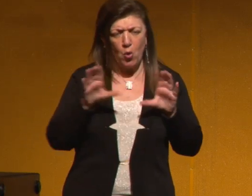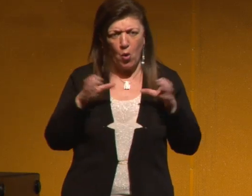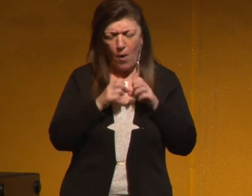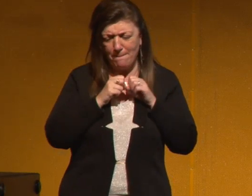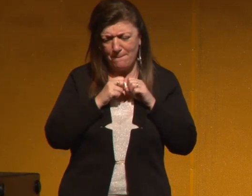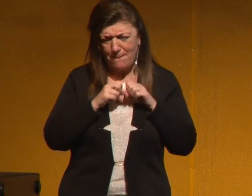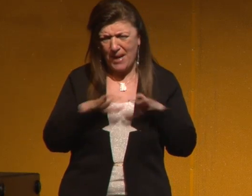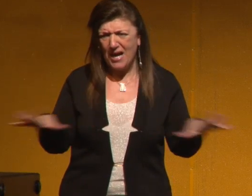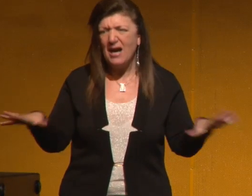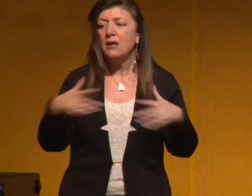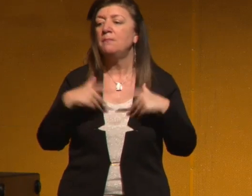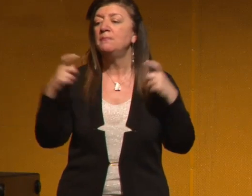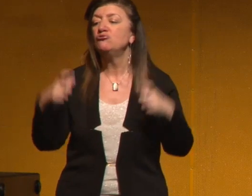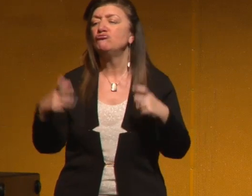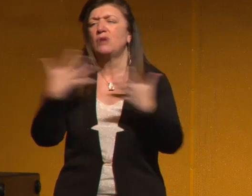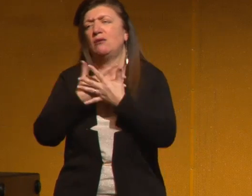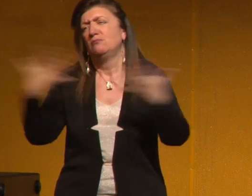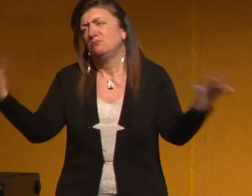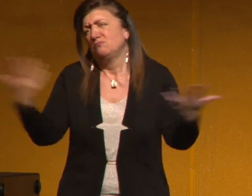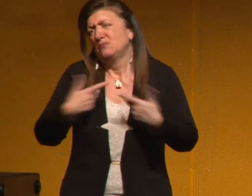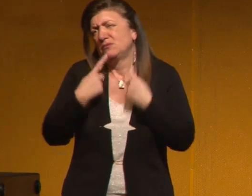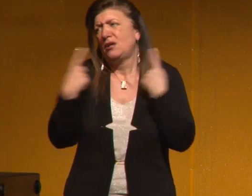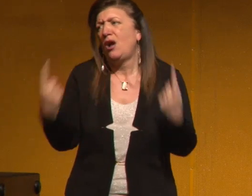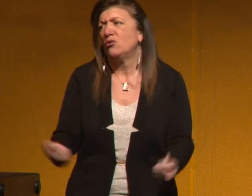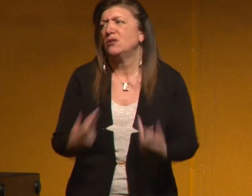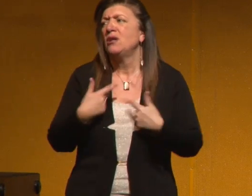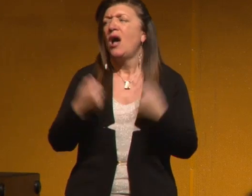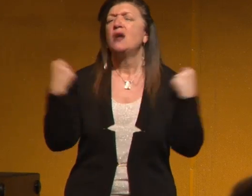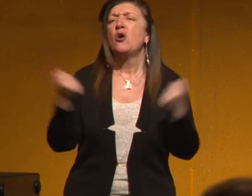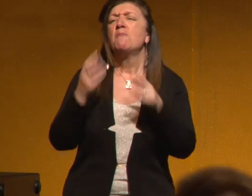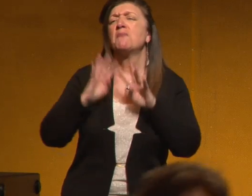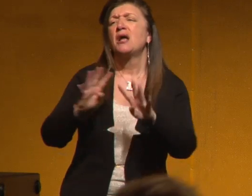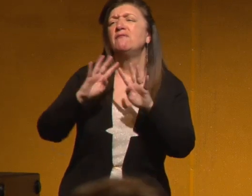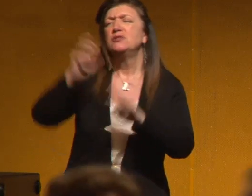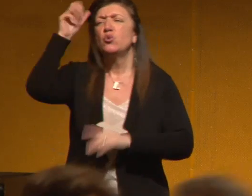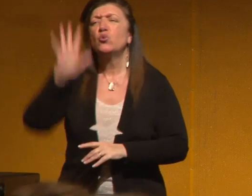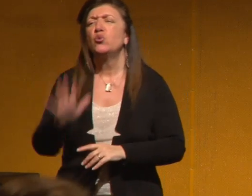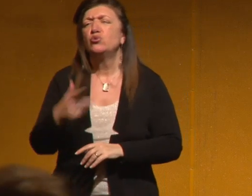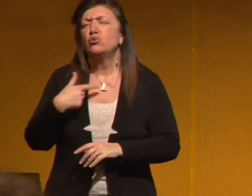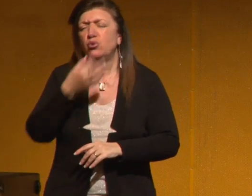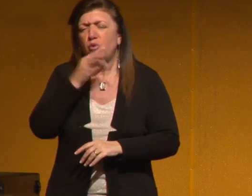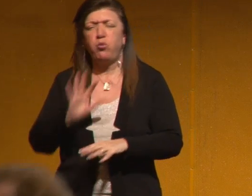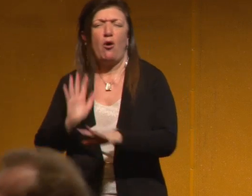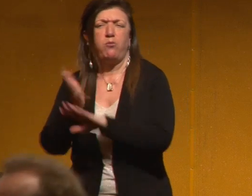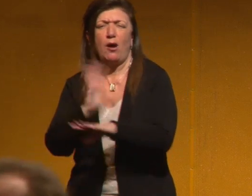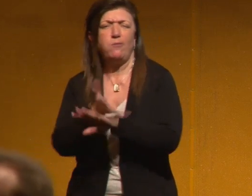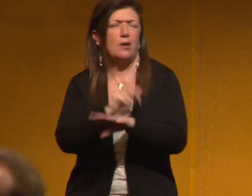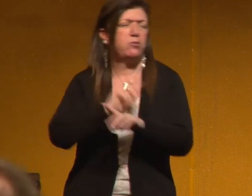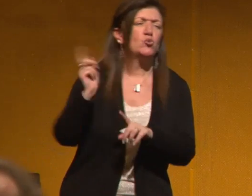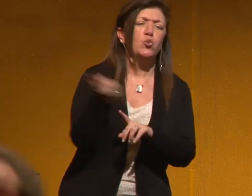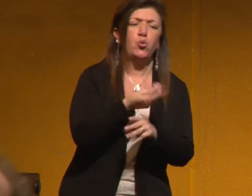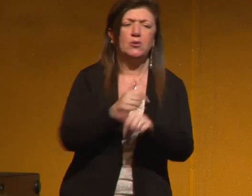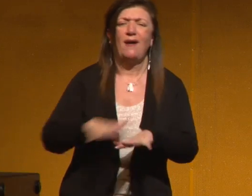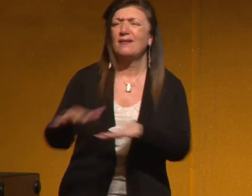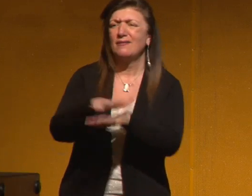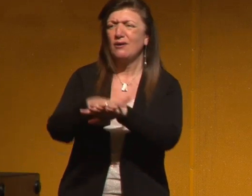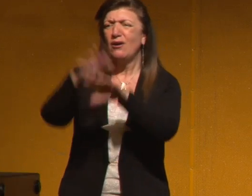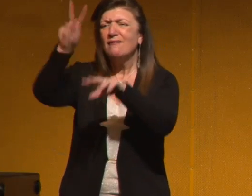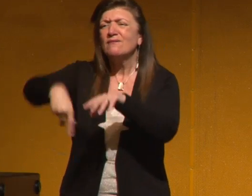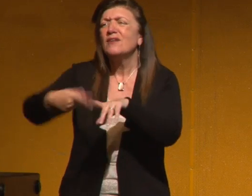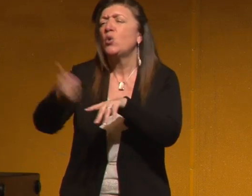siamo un paese straordinario un paese in cui la biodiversità delle manifestazioni culturali per vado ogni territorio per valorizzare questa condizione